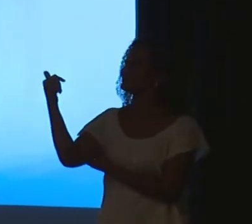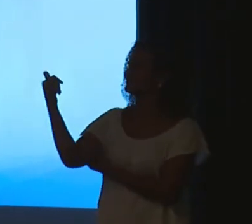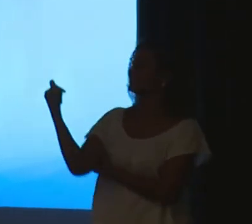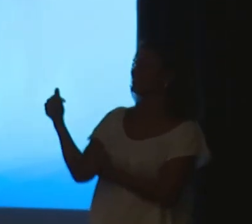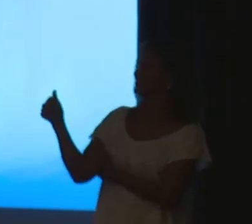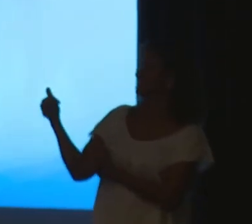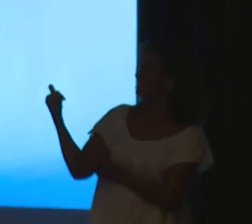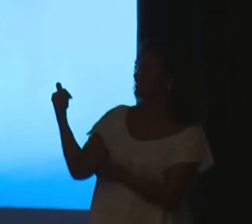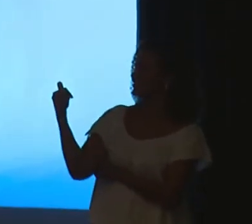Pode parar, tá bom.